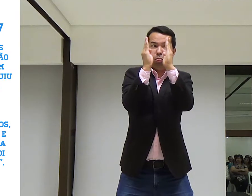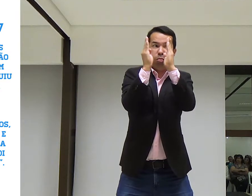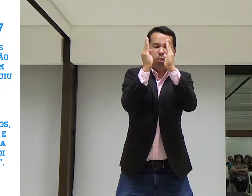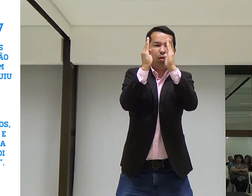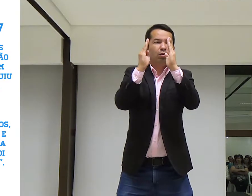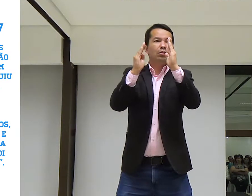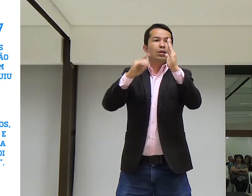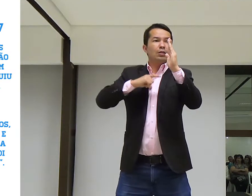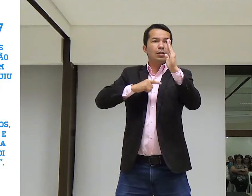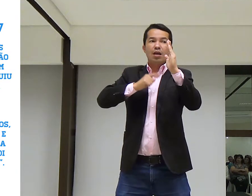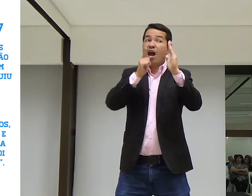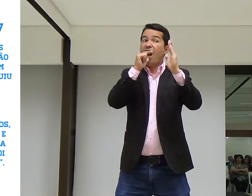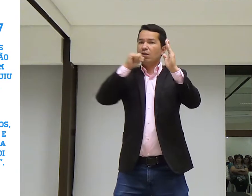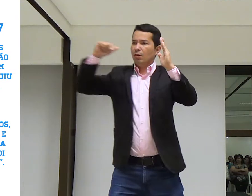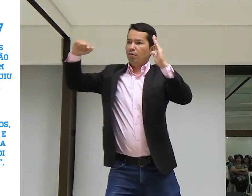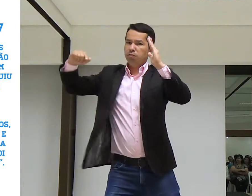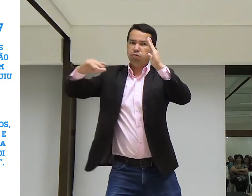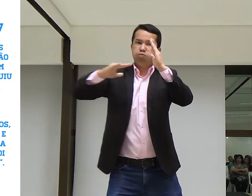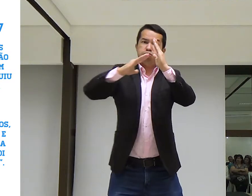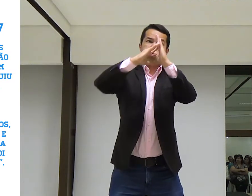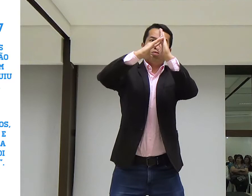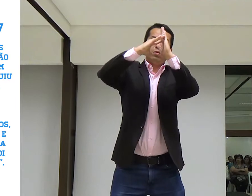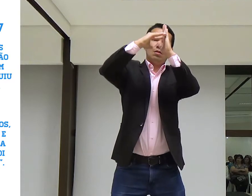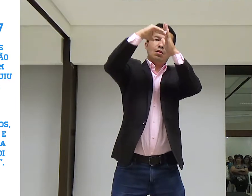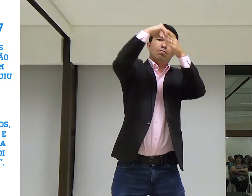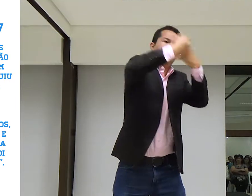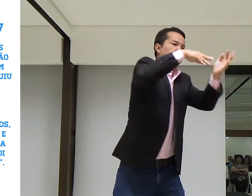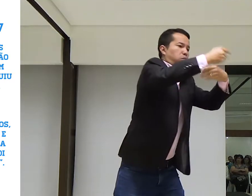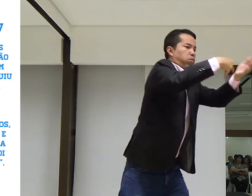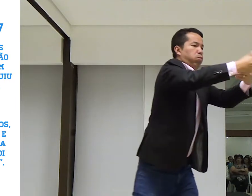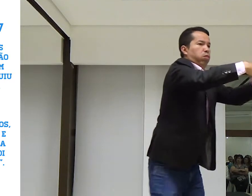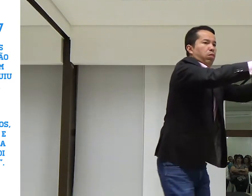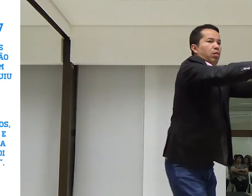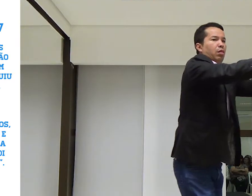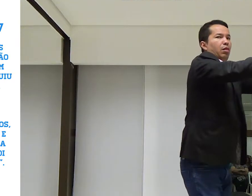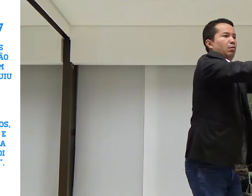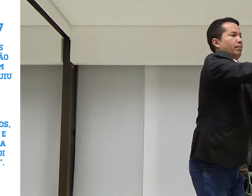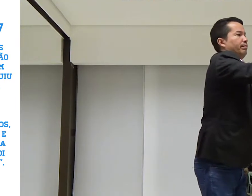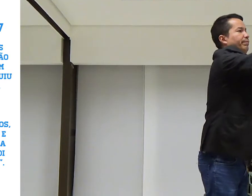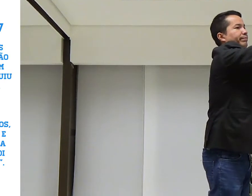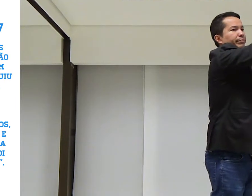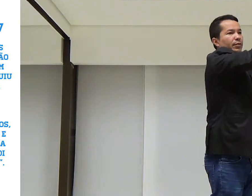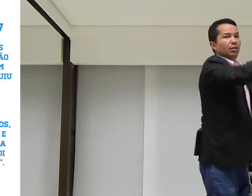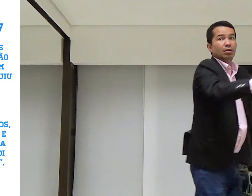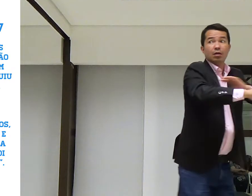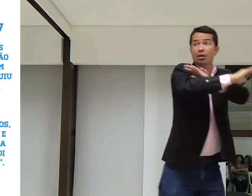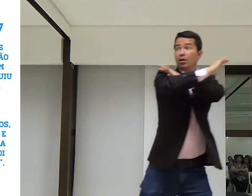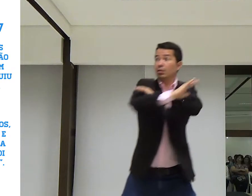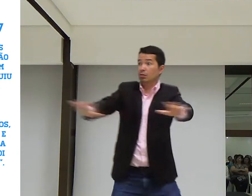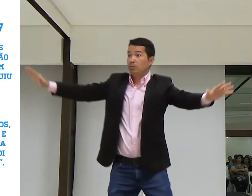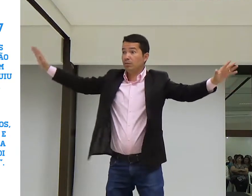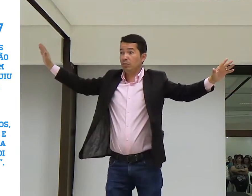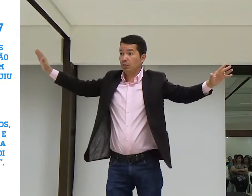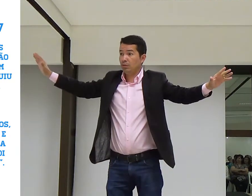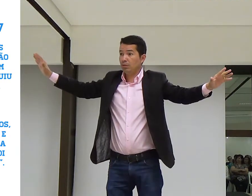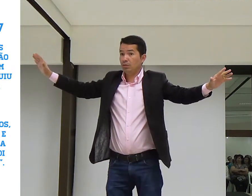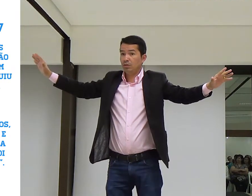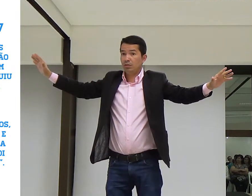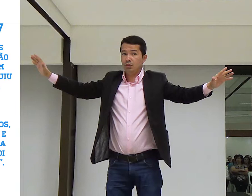não tem força. A água bate contra ela e a derruba. Sim, a destrói